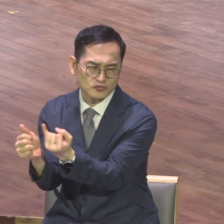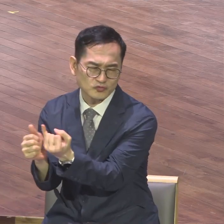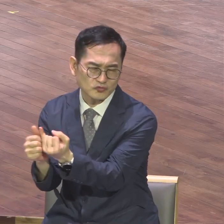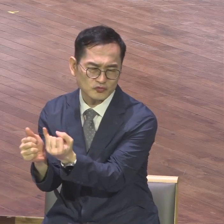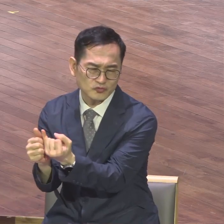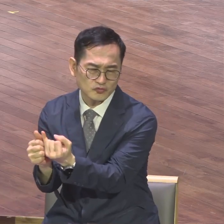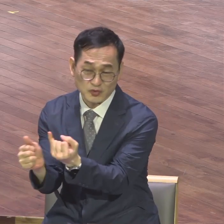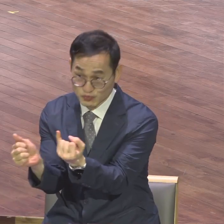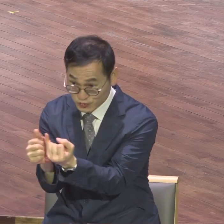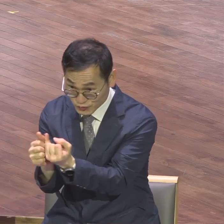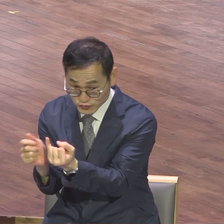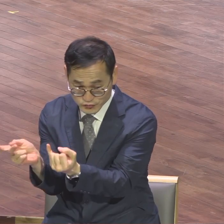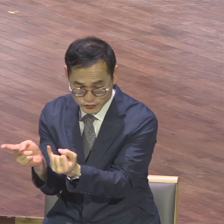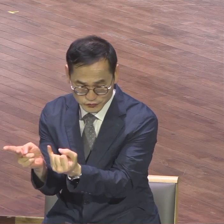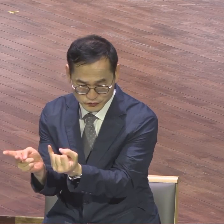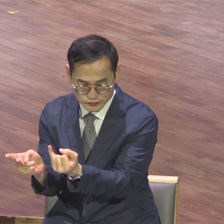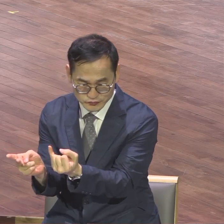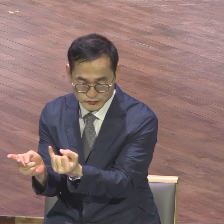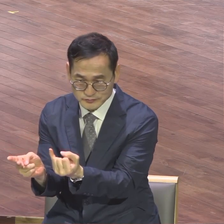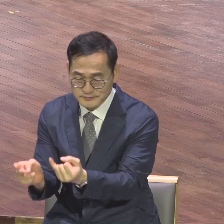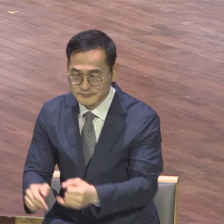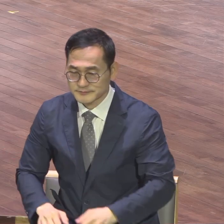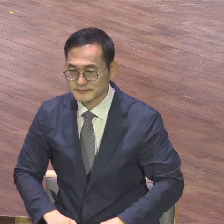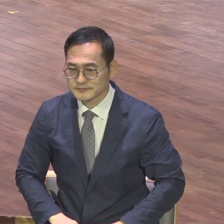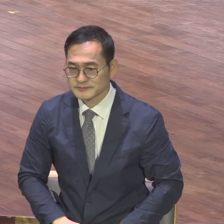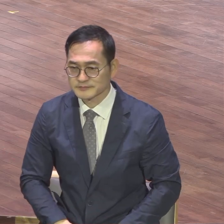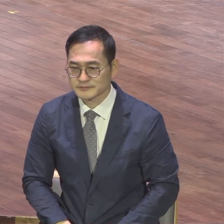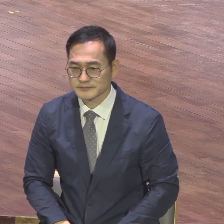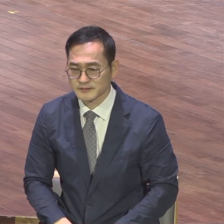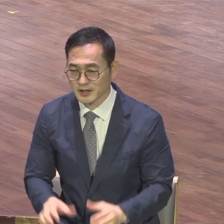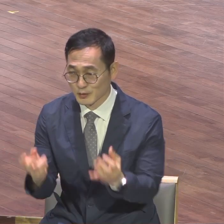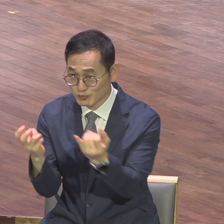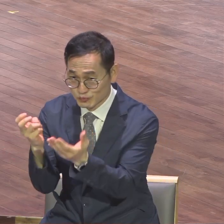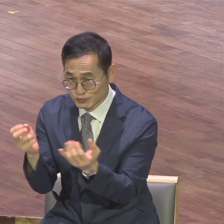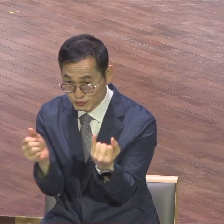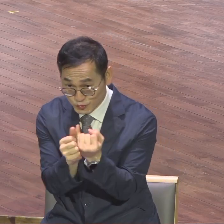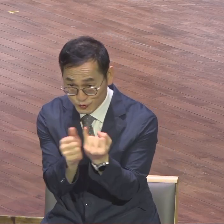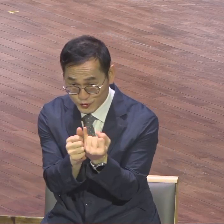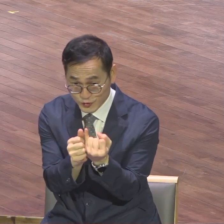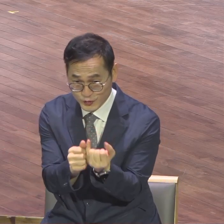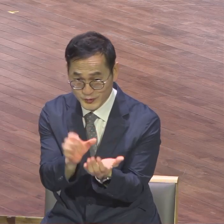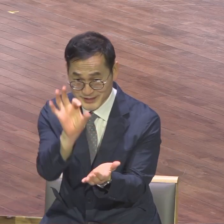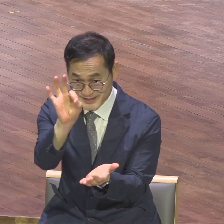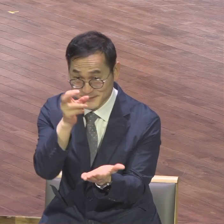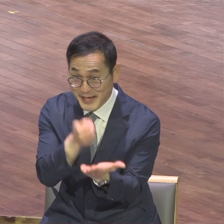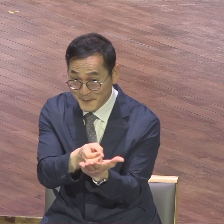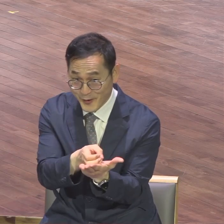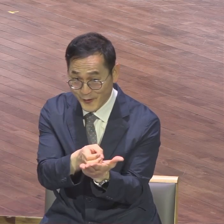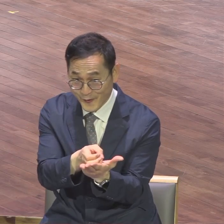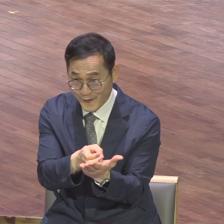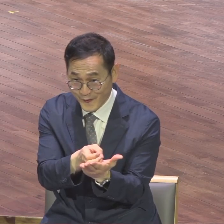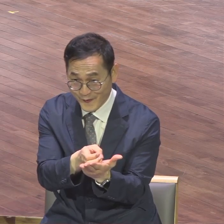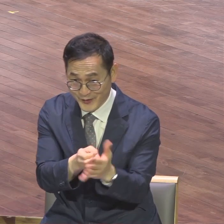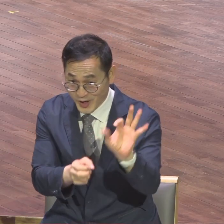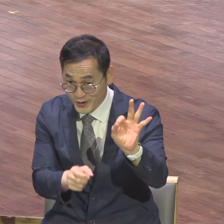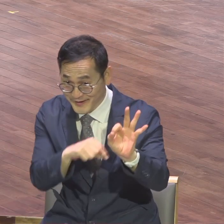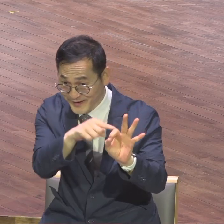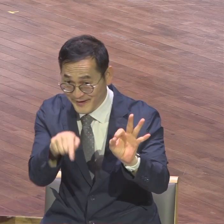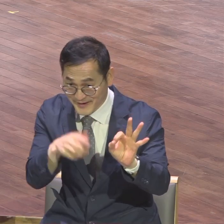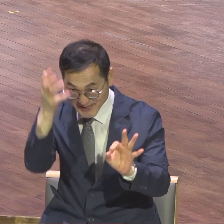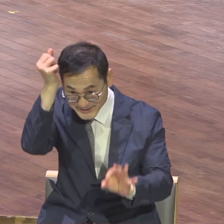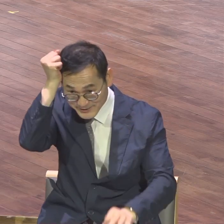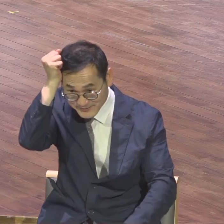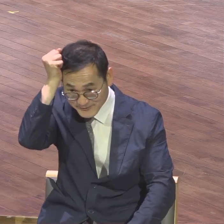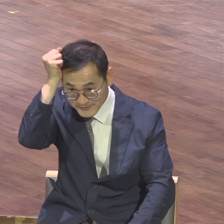그래서 부부가 방금 말씀드린 이 부부 십계명 이거 적용을 잘해서 복음적으로 원리스를